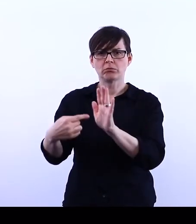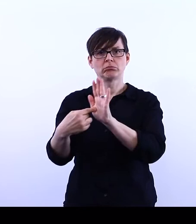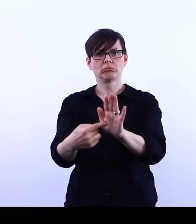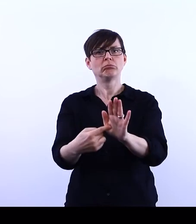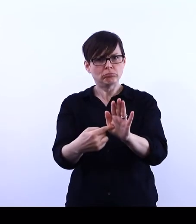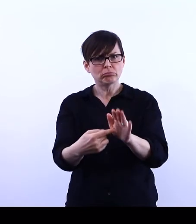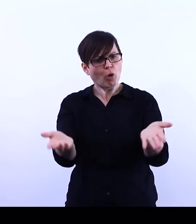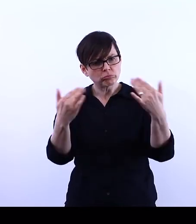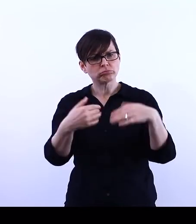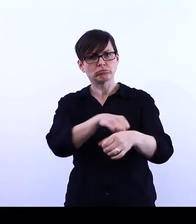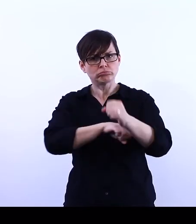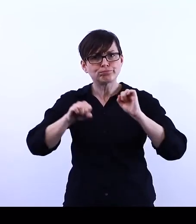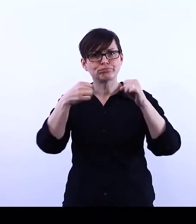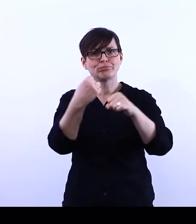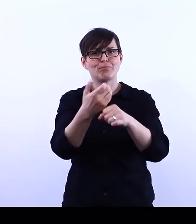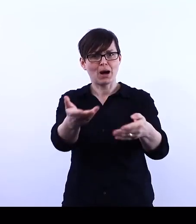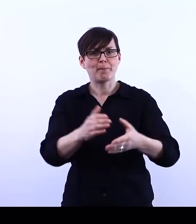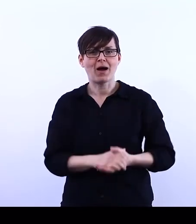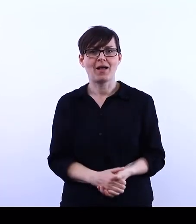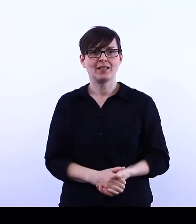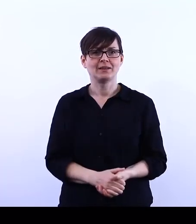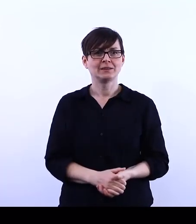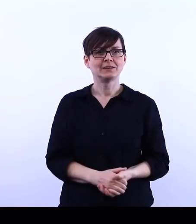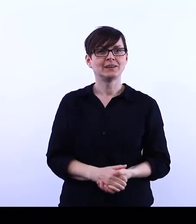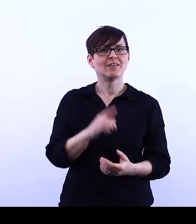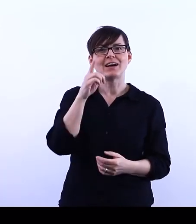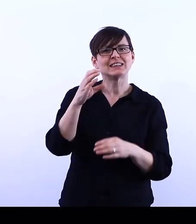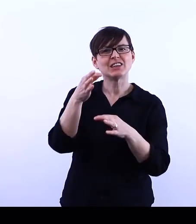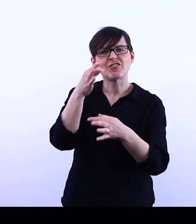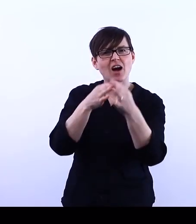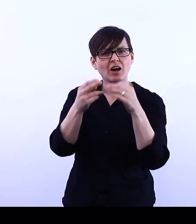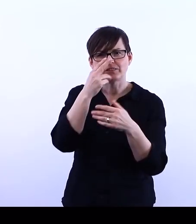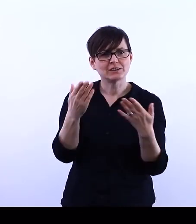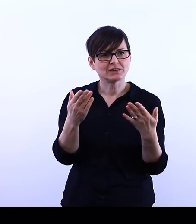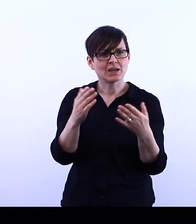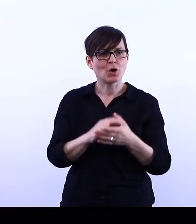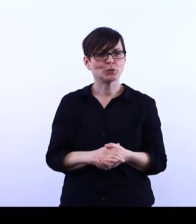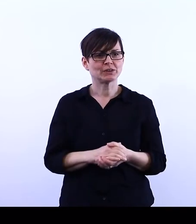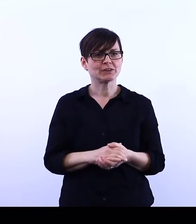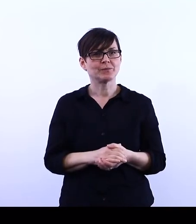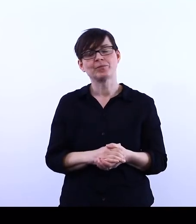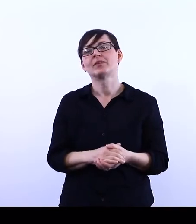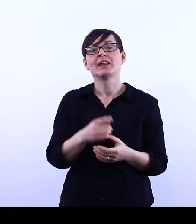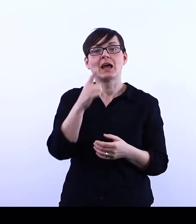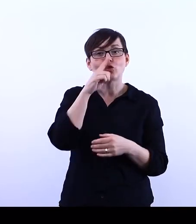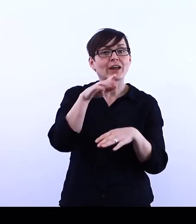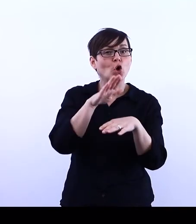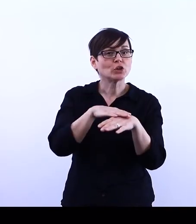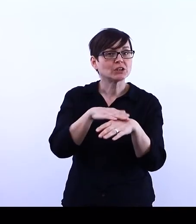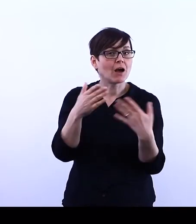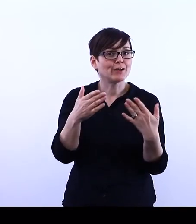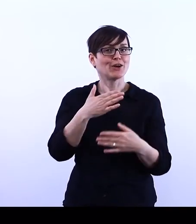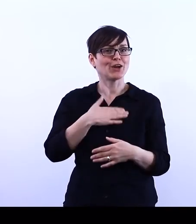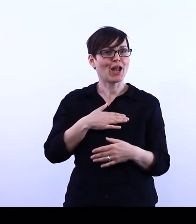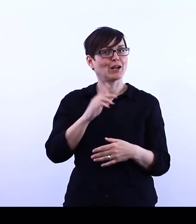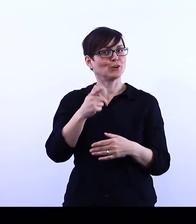loslegen kann. Also ich weiß nicht, wie es mit Fragen aussieht. Ich glaube, Lahn, du wolltest auch noch was sagen, aber also wenn wir noch Zeit haben, gerne auch vielleicht noch einen Eindruck aus